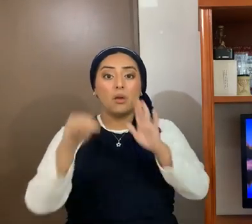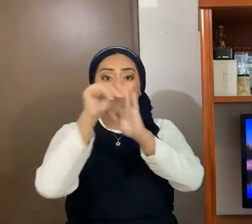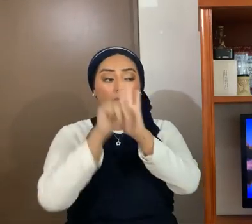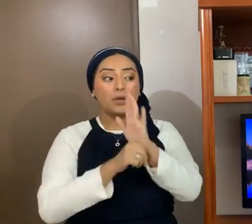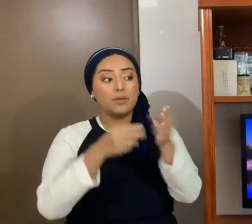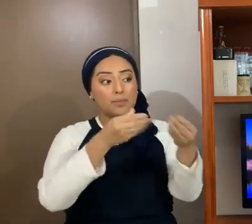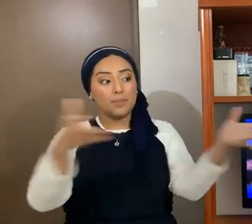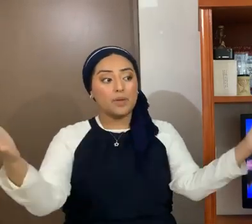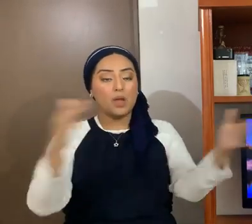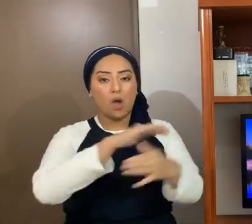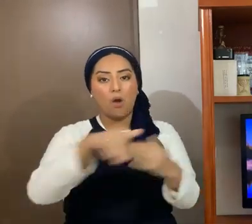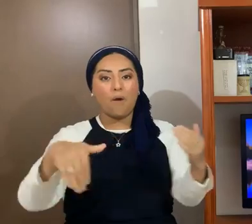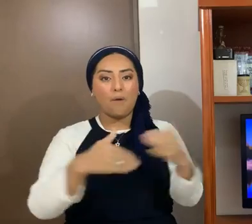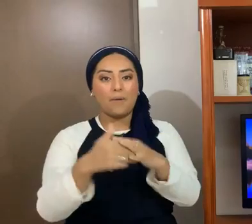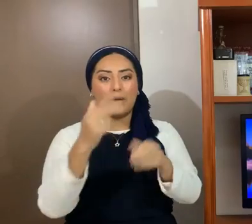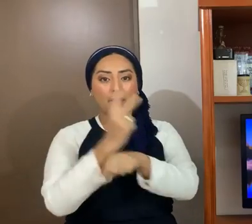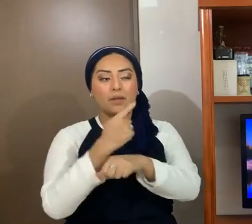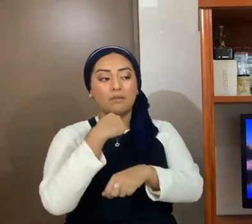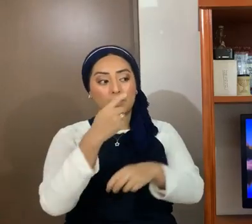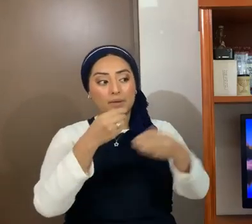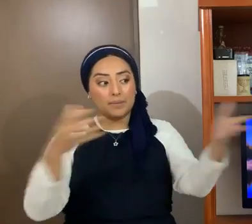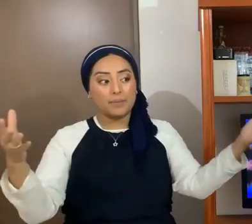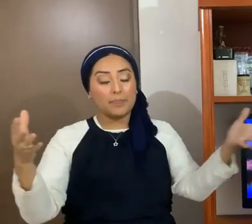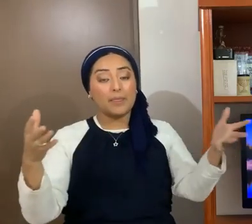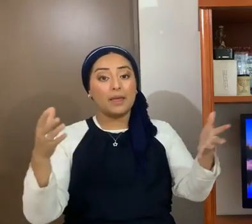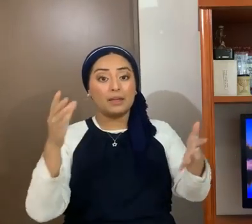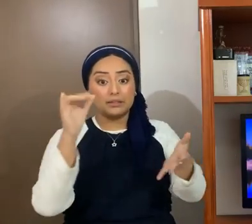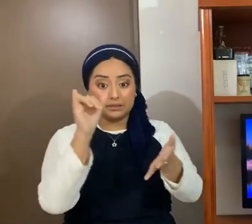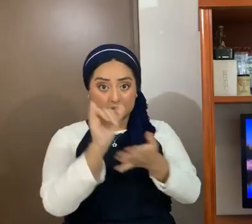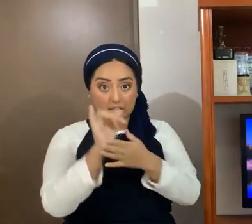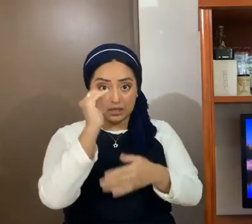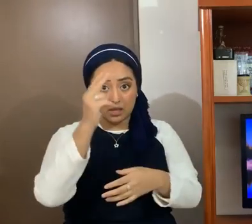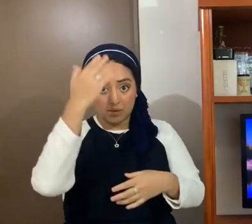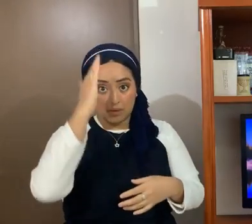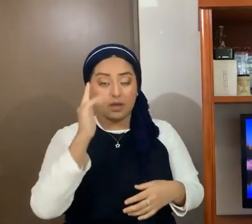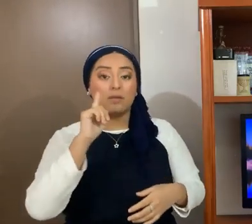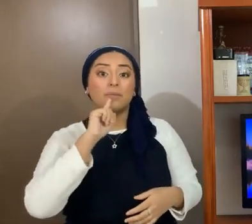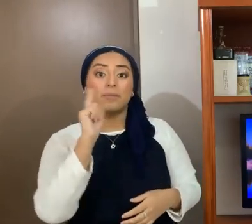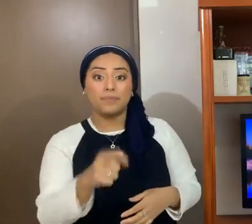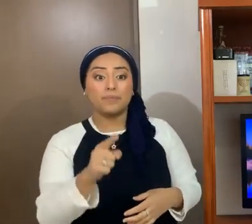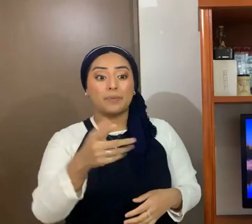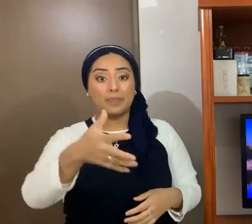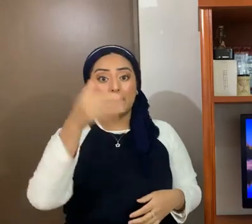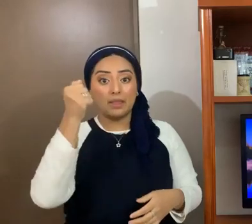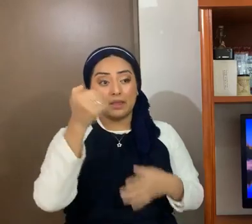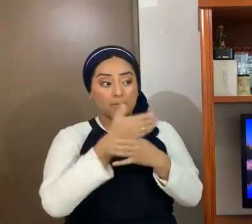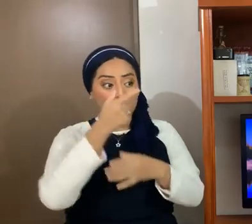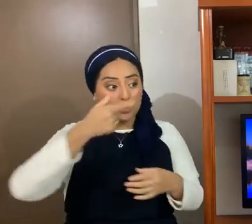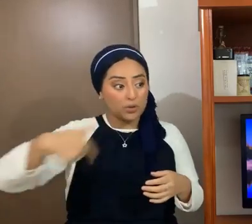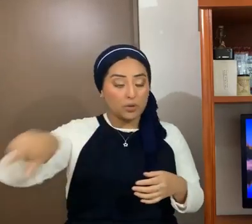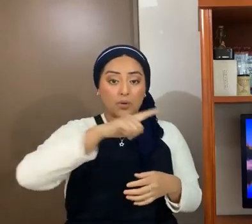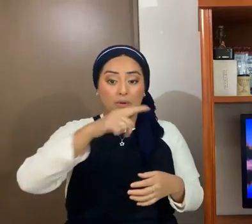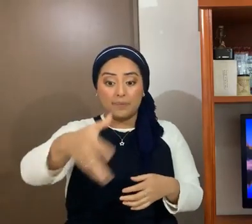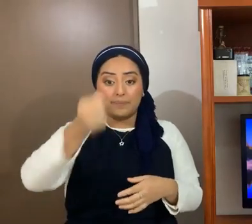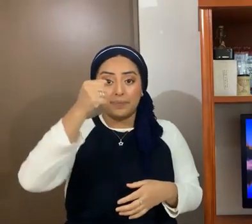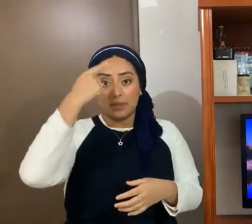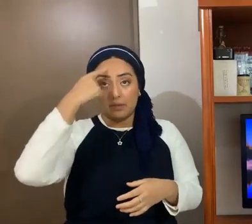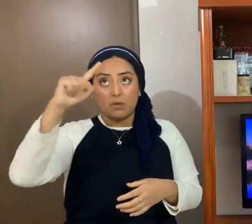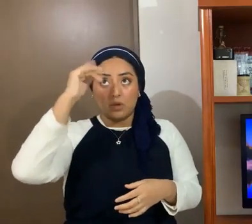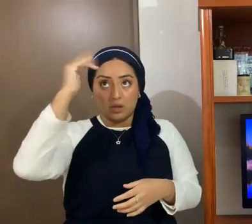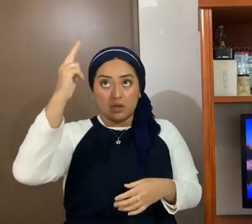Moisés a toda la Keilah de los hijos de Israel, diciendo: Esto es lo que Yahweh ha mandado. Tomad entre vosotros ofrenda para